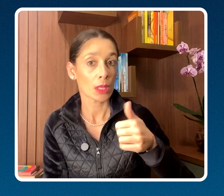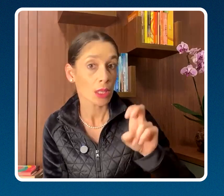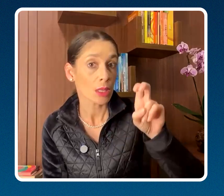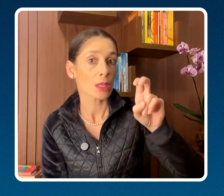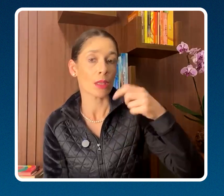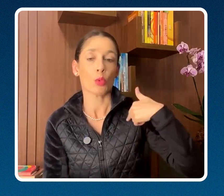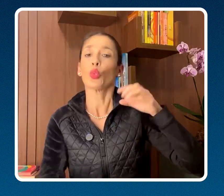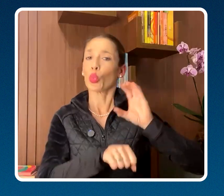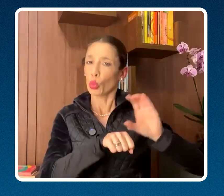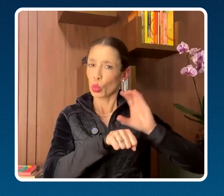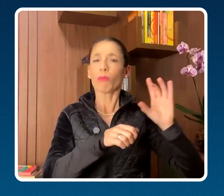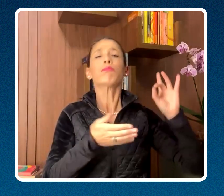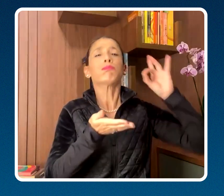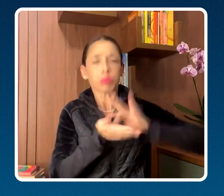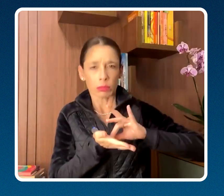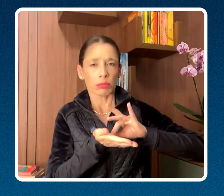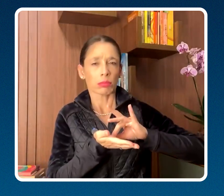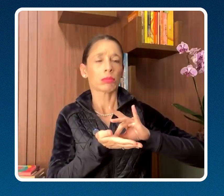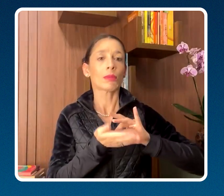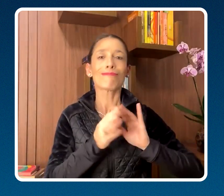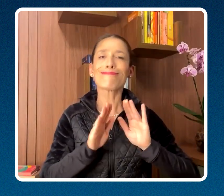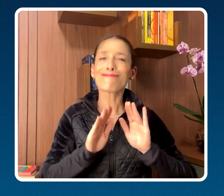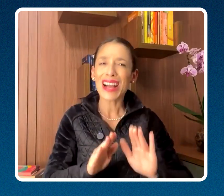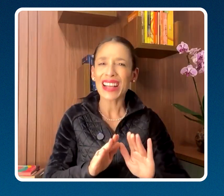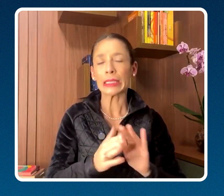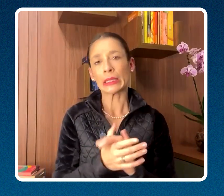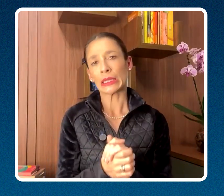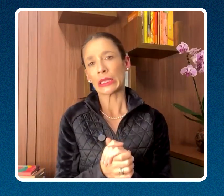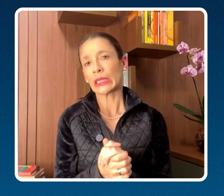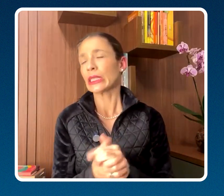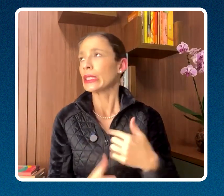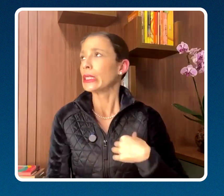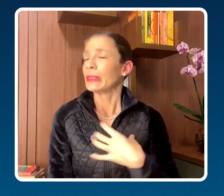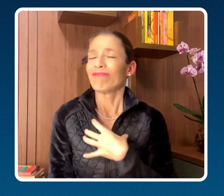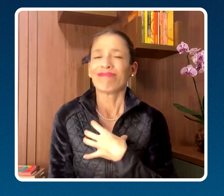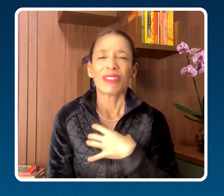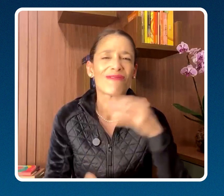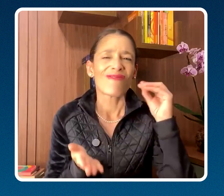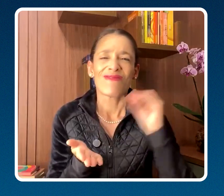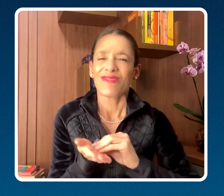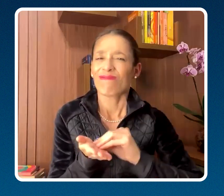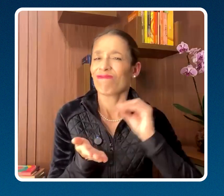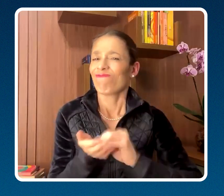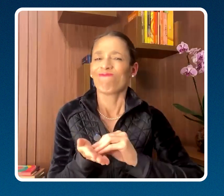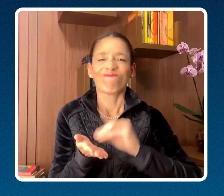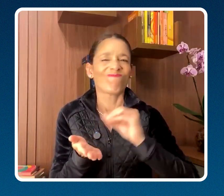curso, realmente um curso bom, mas eu sempre sentia que faltava algo, estava me faltando algo,